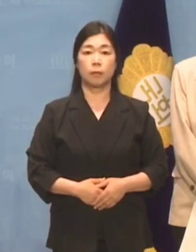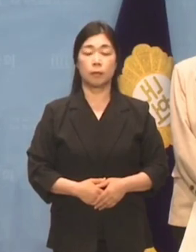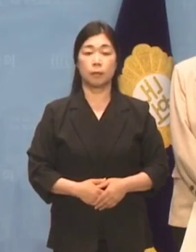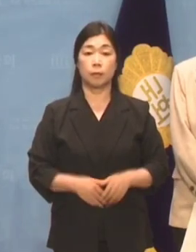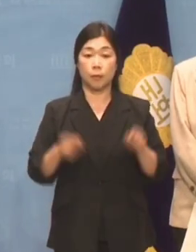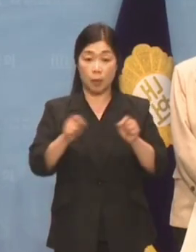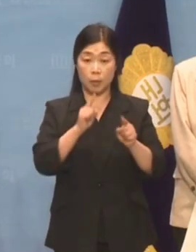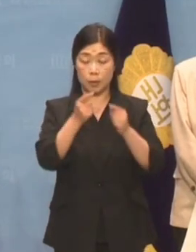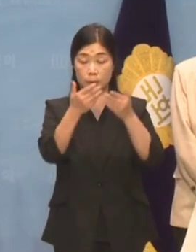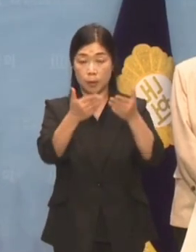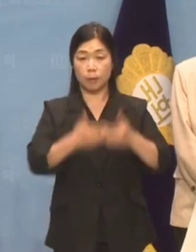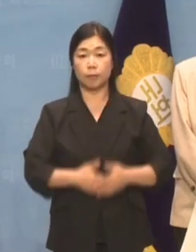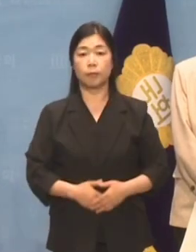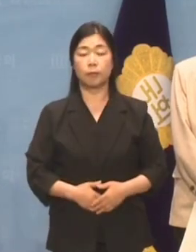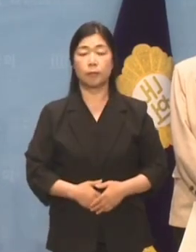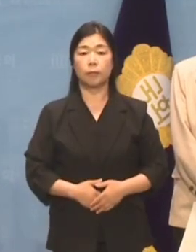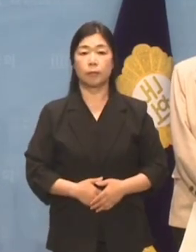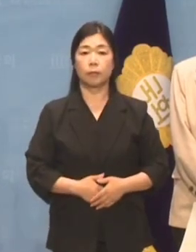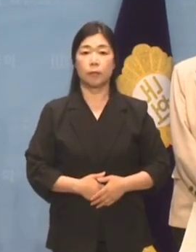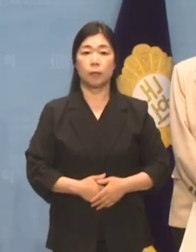네, 짧게 말씀드리겠습니다.